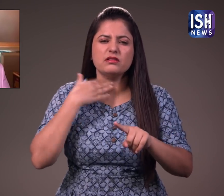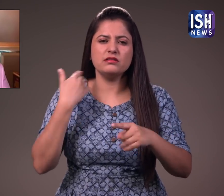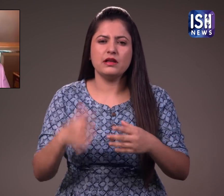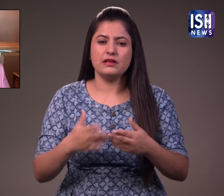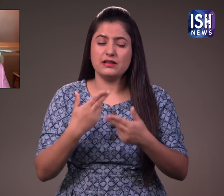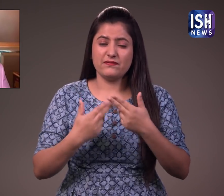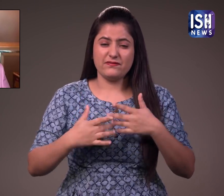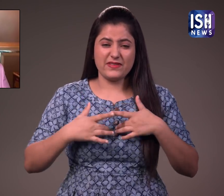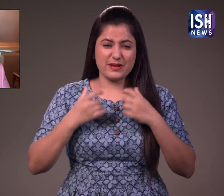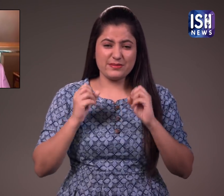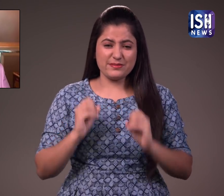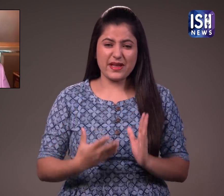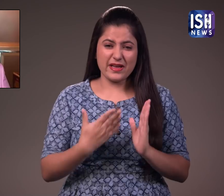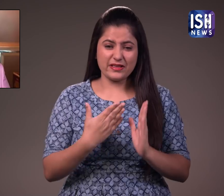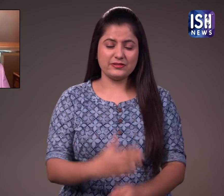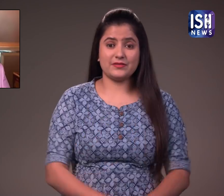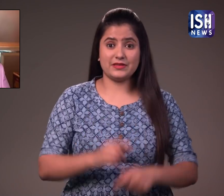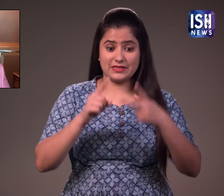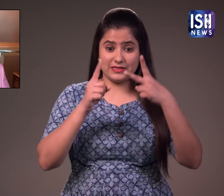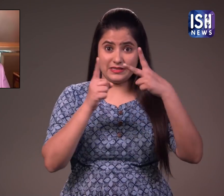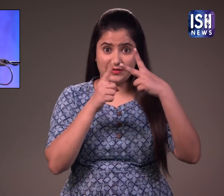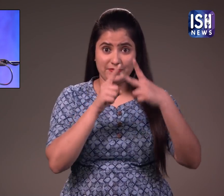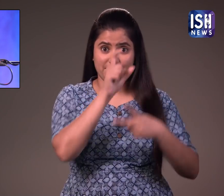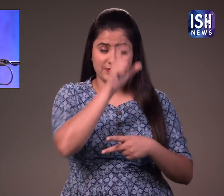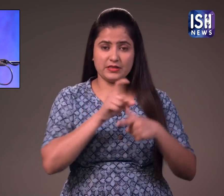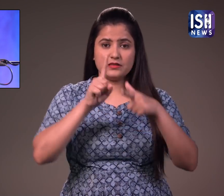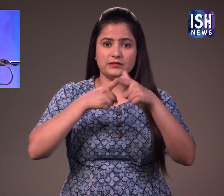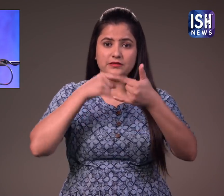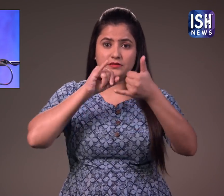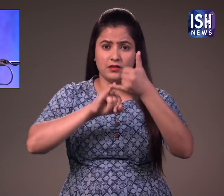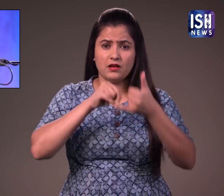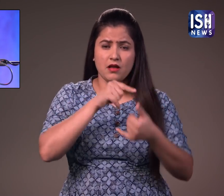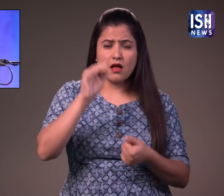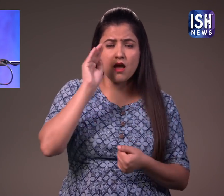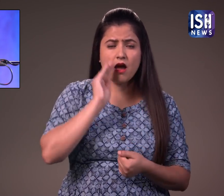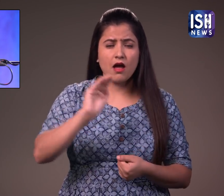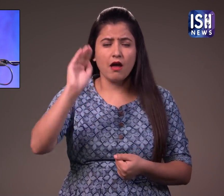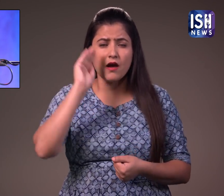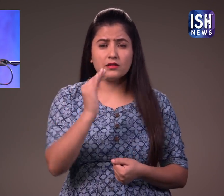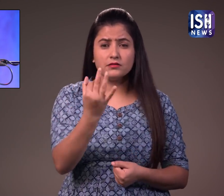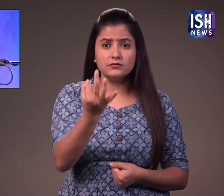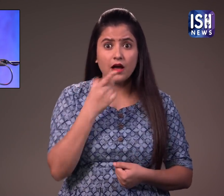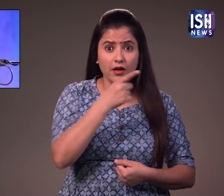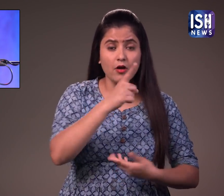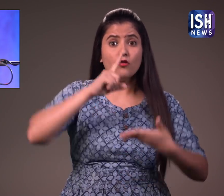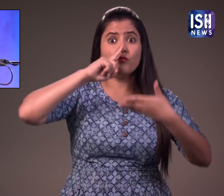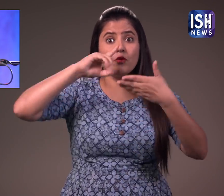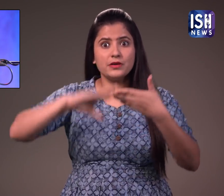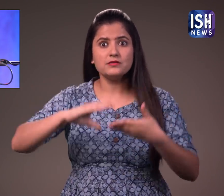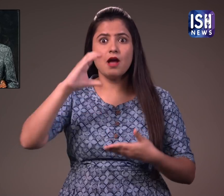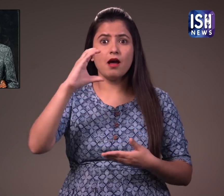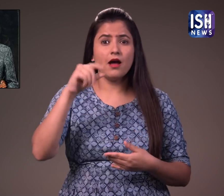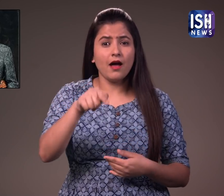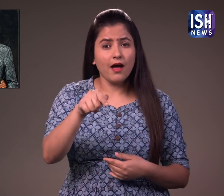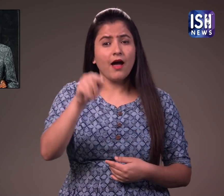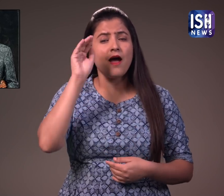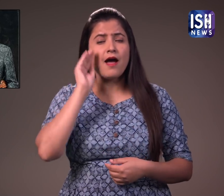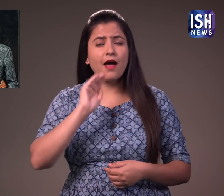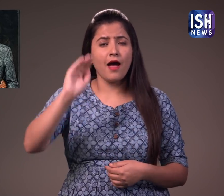बेहत दुखत गायक जगजीत सिंग और चित्रा का 20 वर्षय बेटा एक भयानक गाड़ी दुर्गटना का